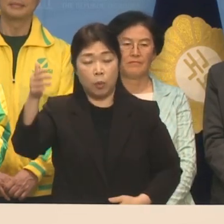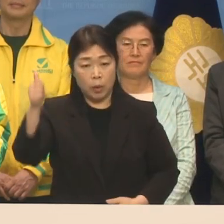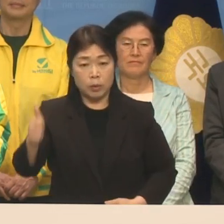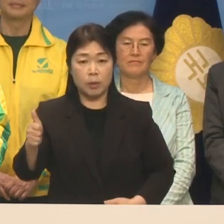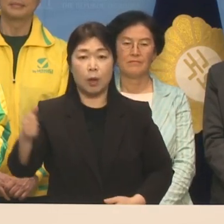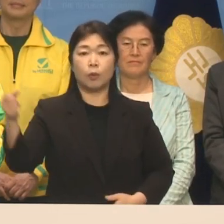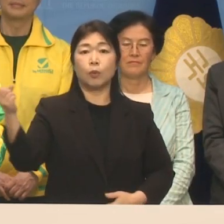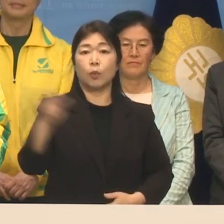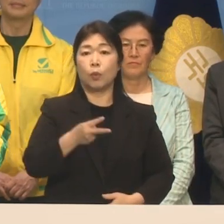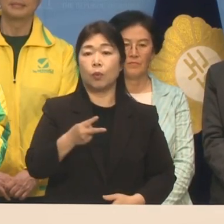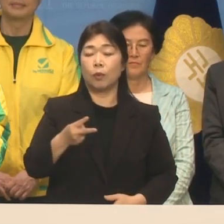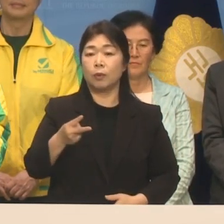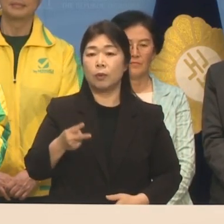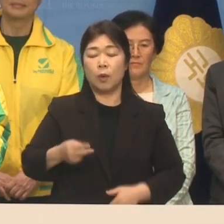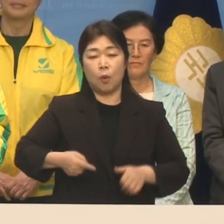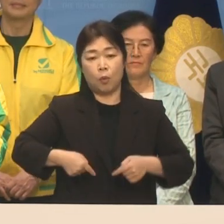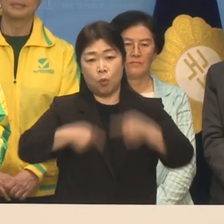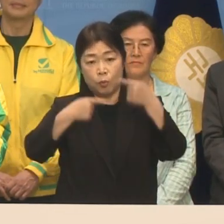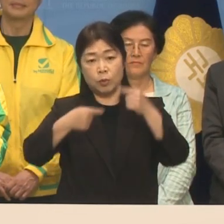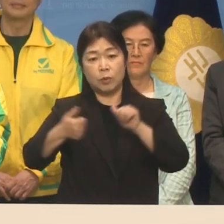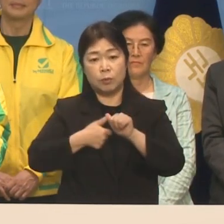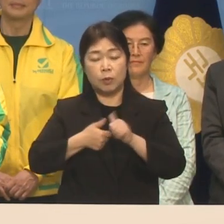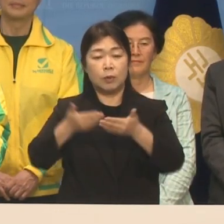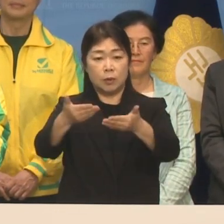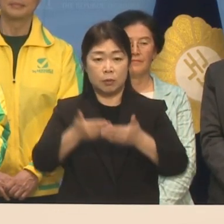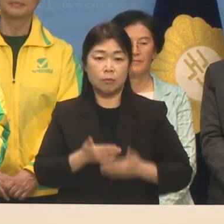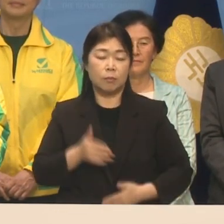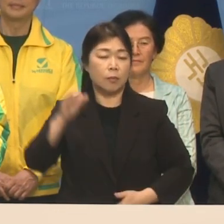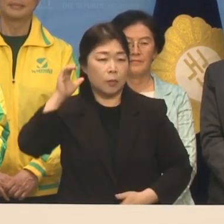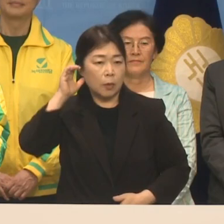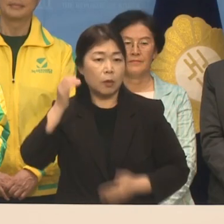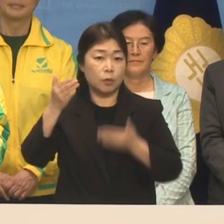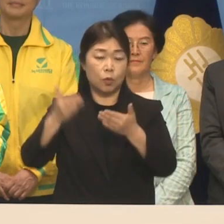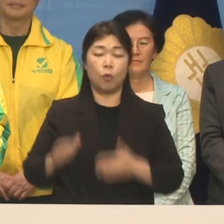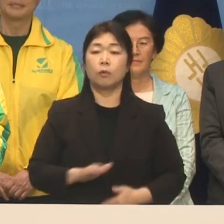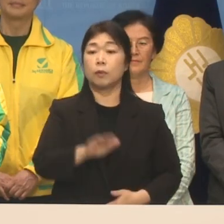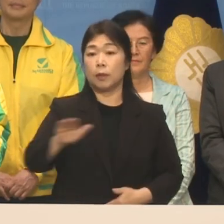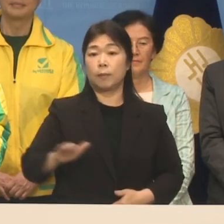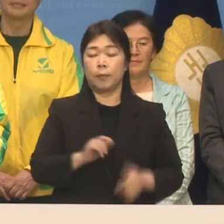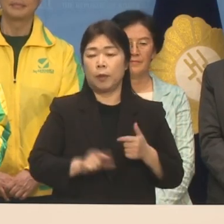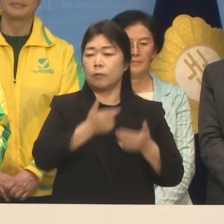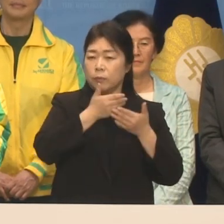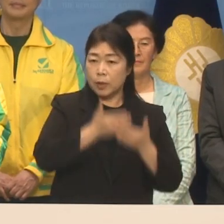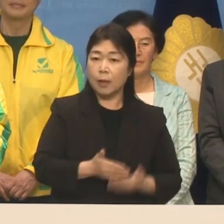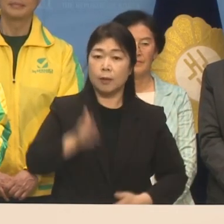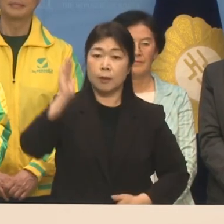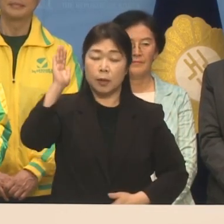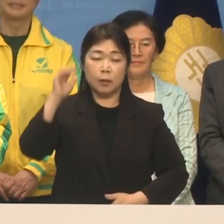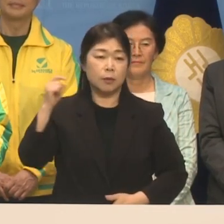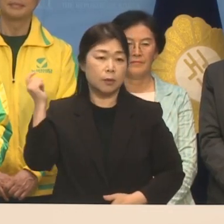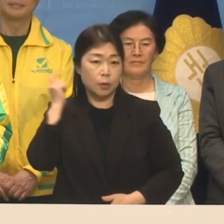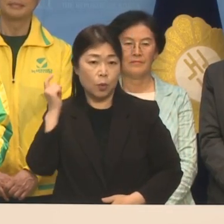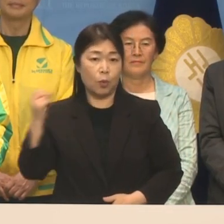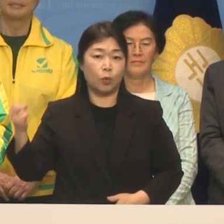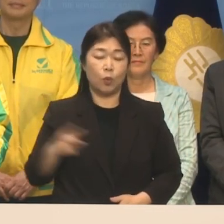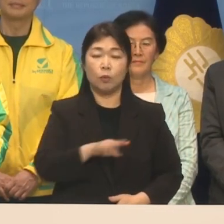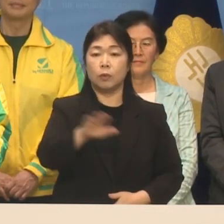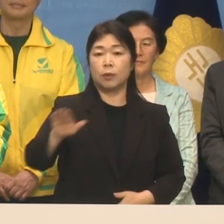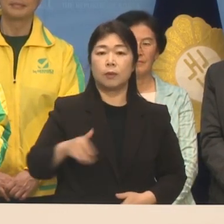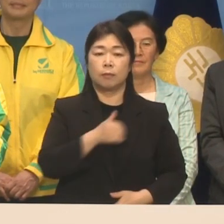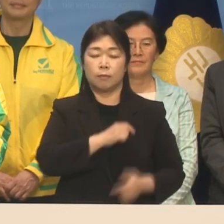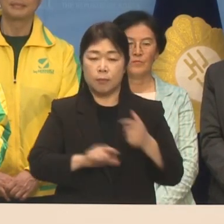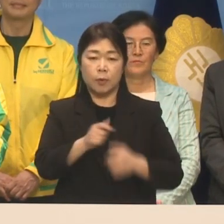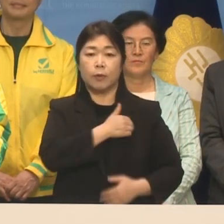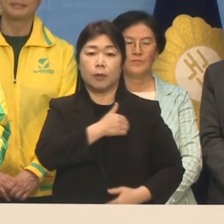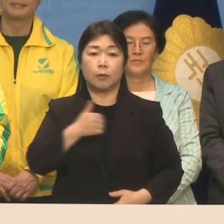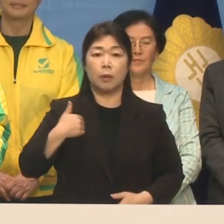후원회원장 그리고 고문님들 목소리를 통해서 저희가 더 귀한 이야기들을 듣고 더